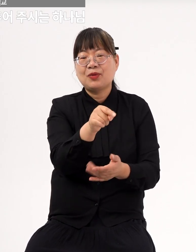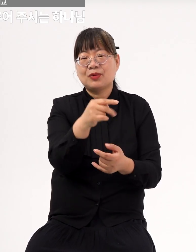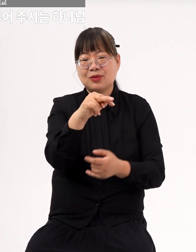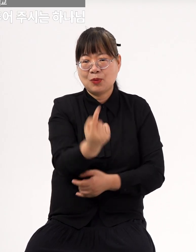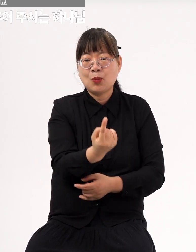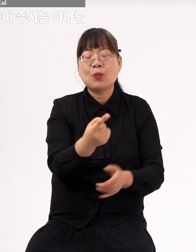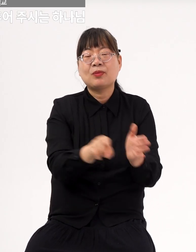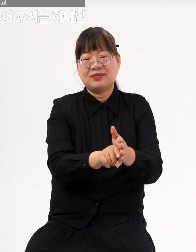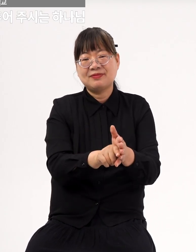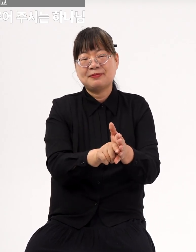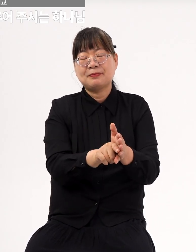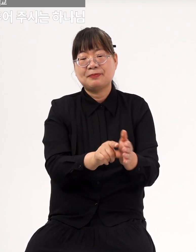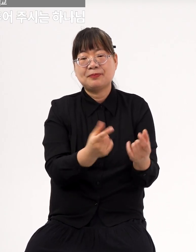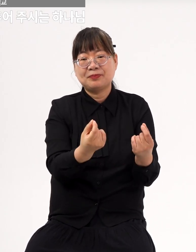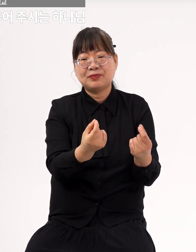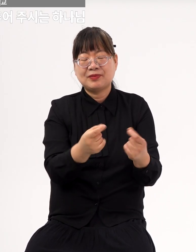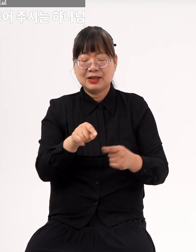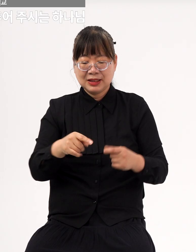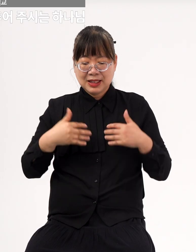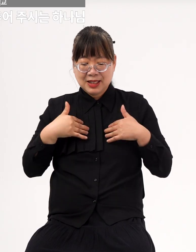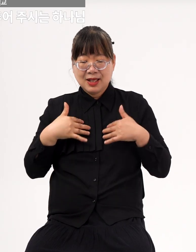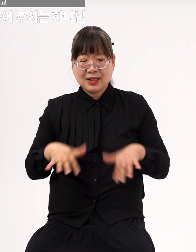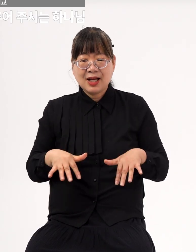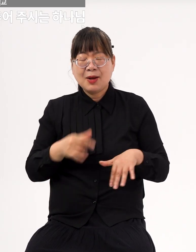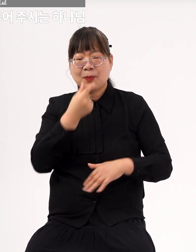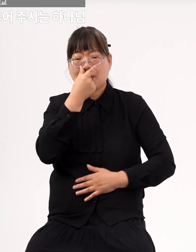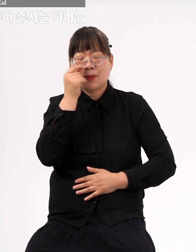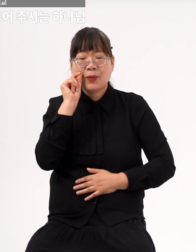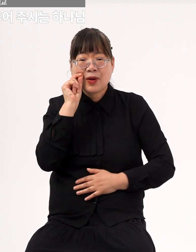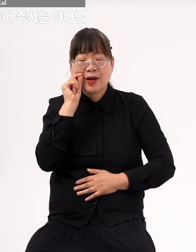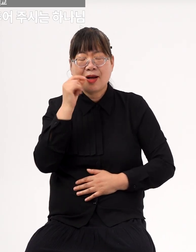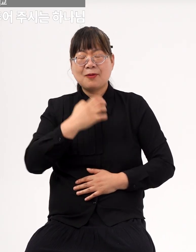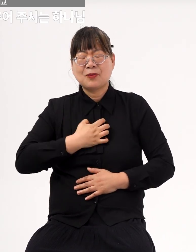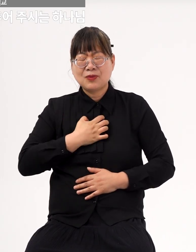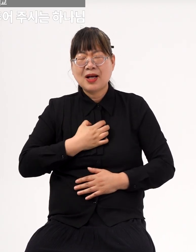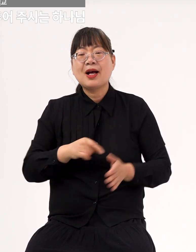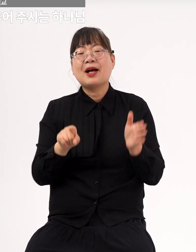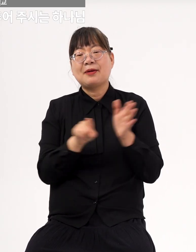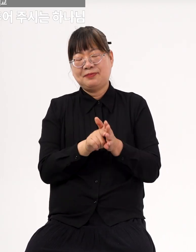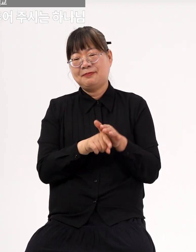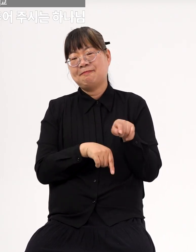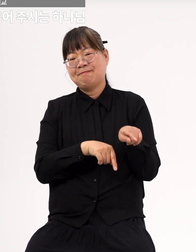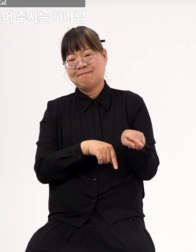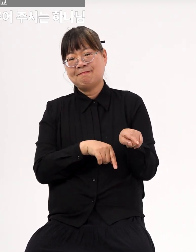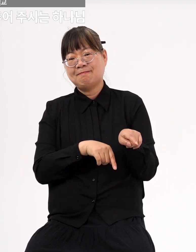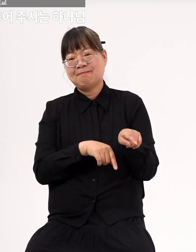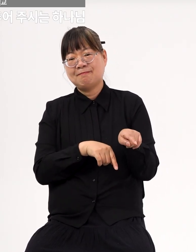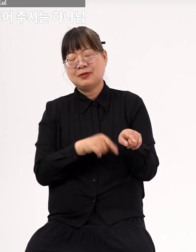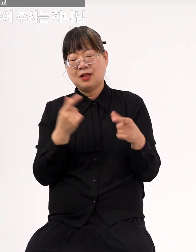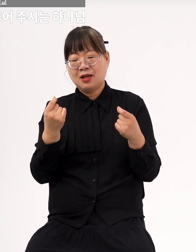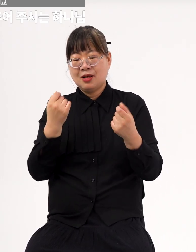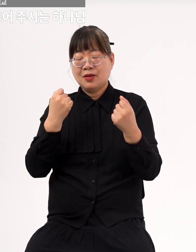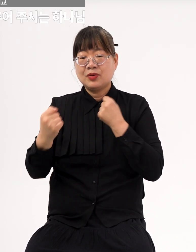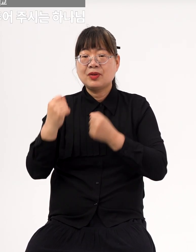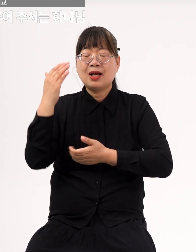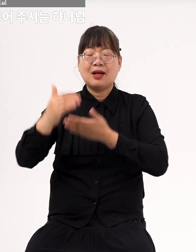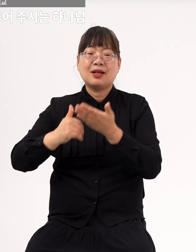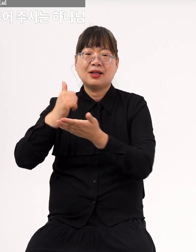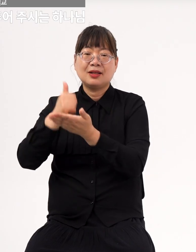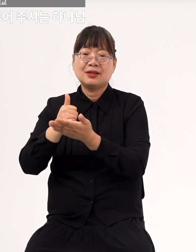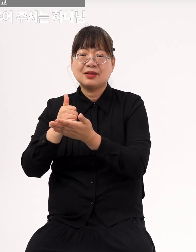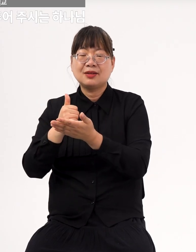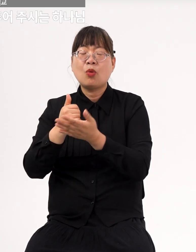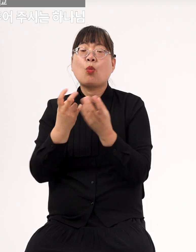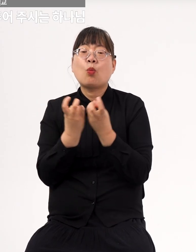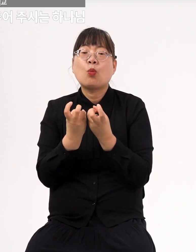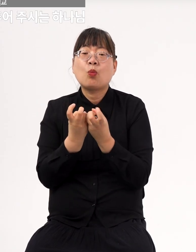믿음이에요. 이 약한, 부족한, 불안한 믿음을 그럼에도 불구하고 하나님은